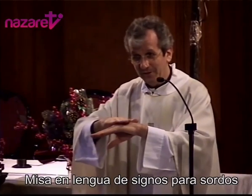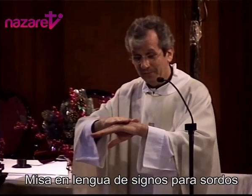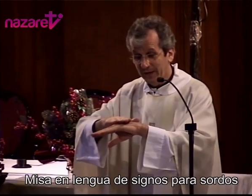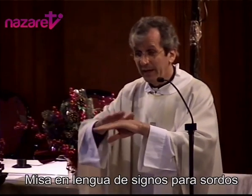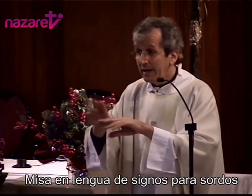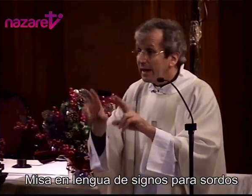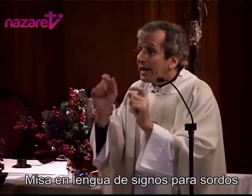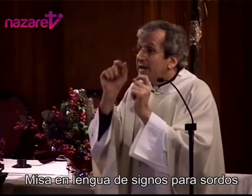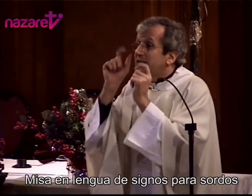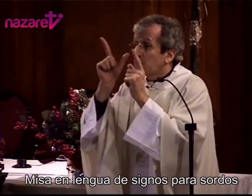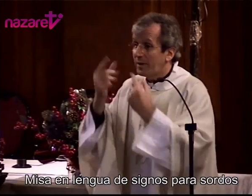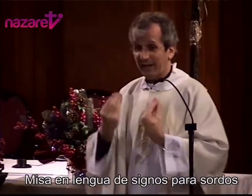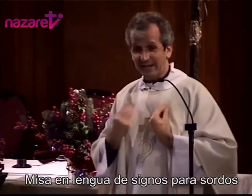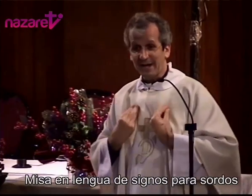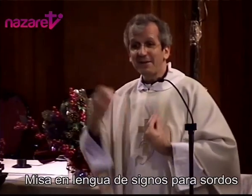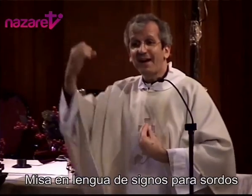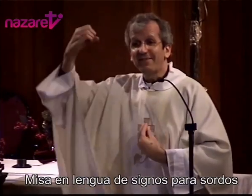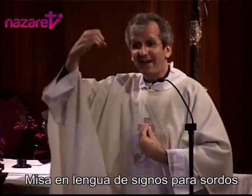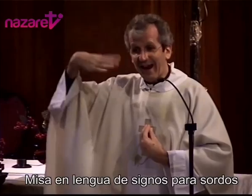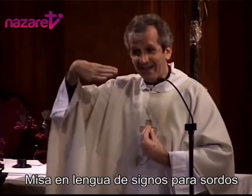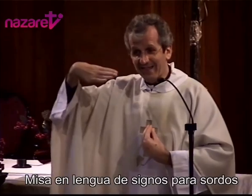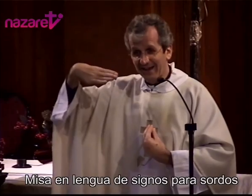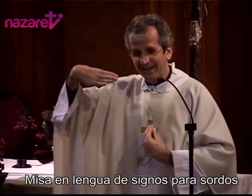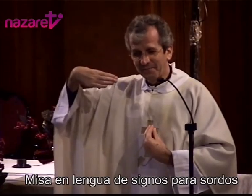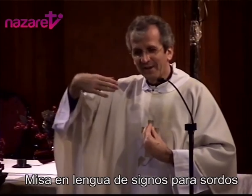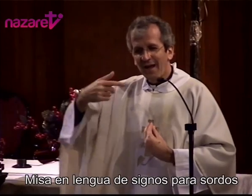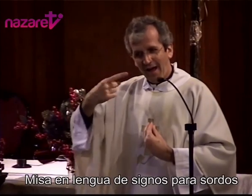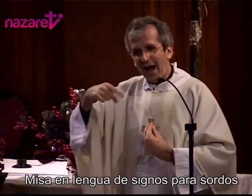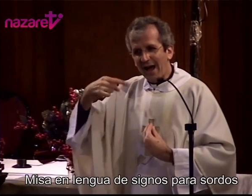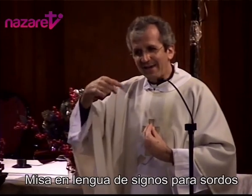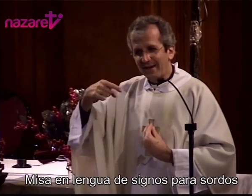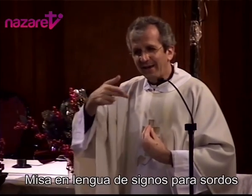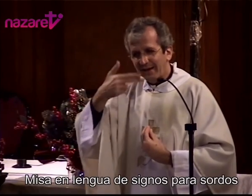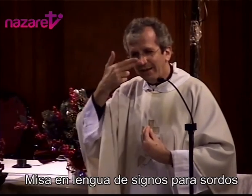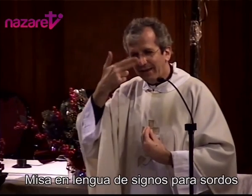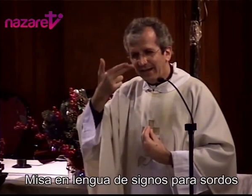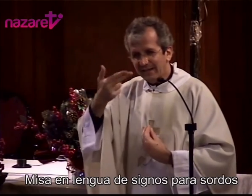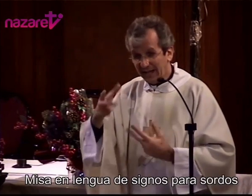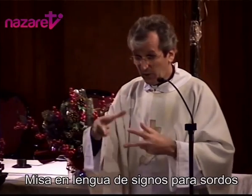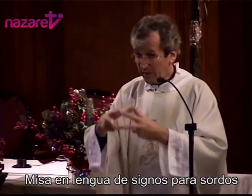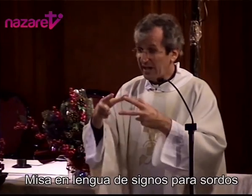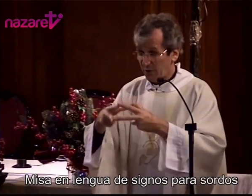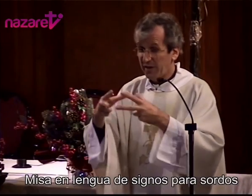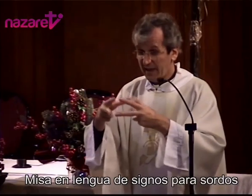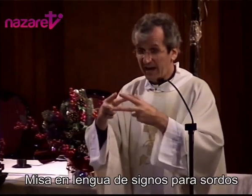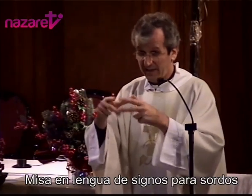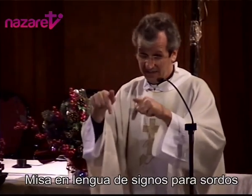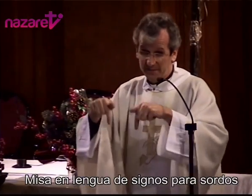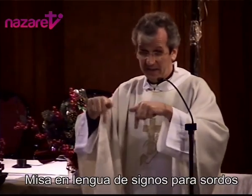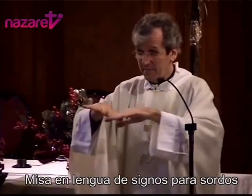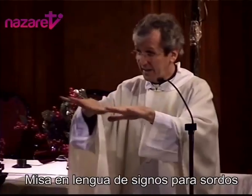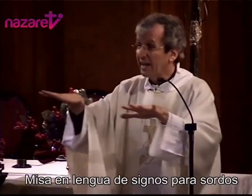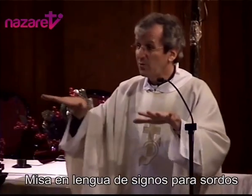pecados. Es descubrir esa vida de la gracia. hay interés en que en nuestra sociedad,